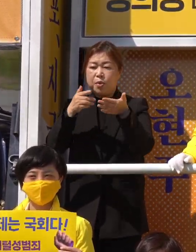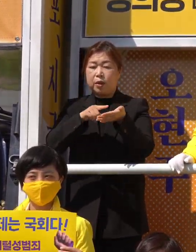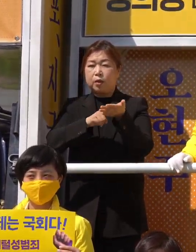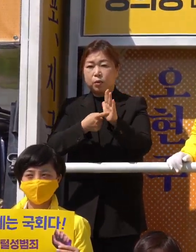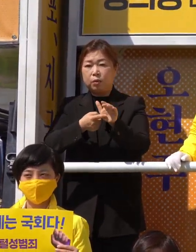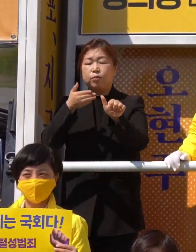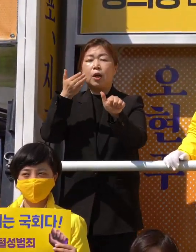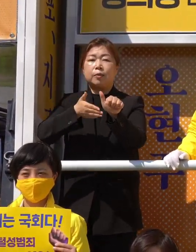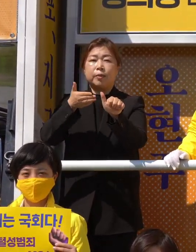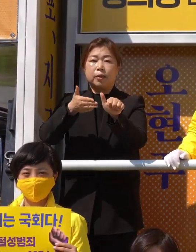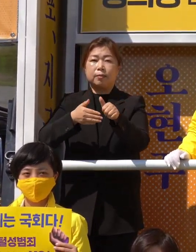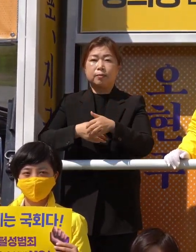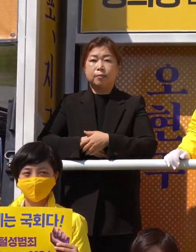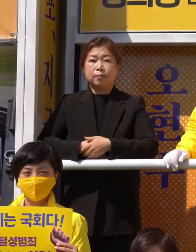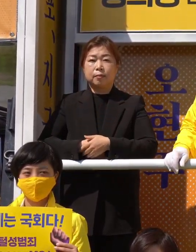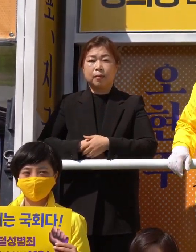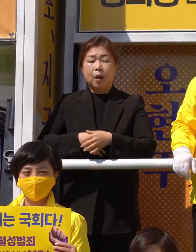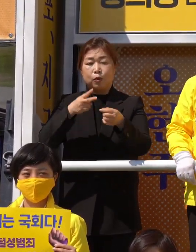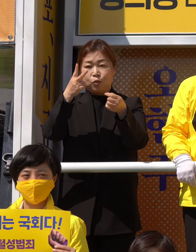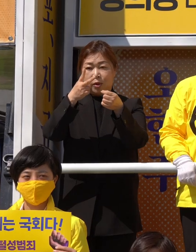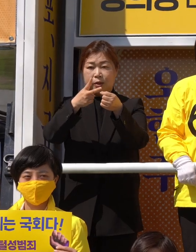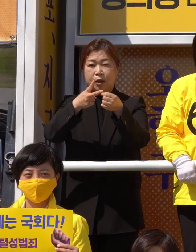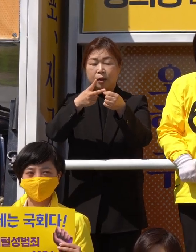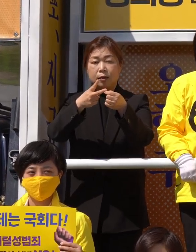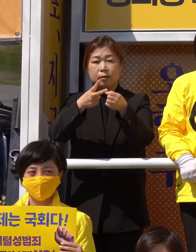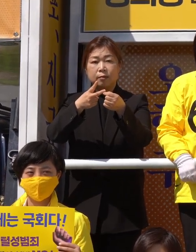바랍니다. 두 번째,